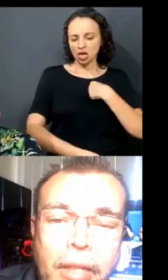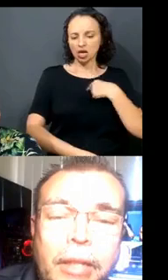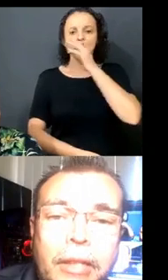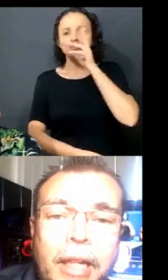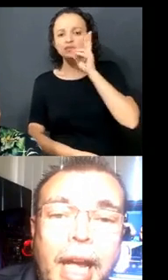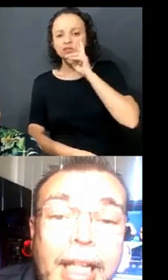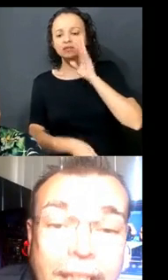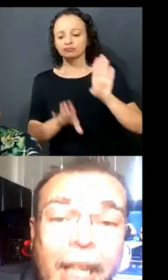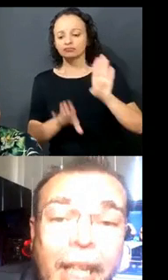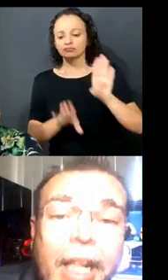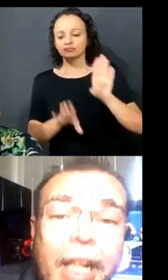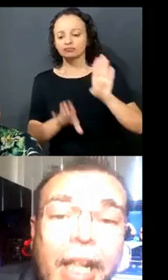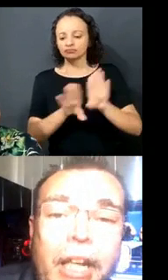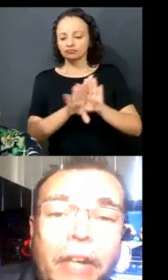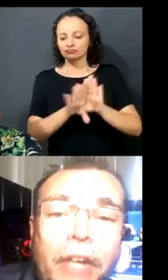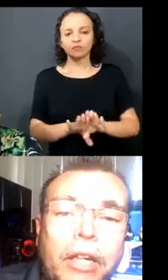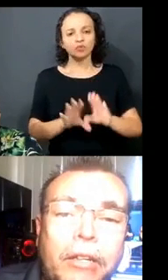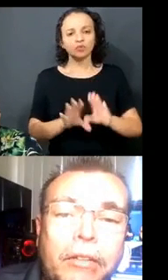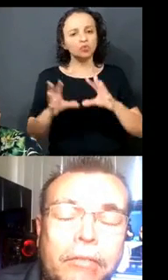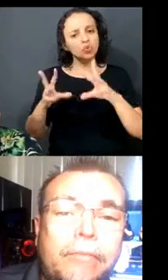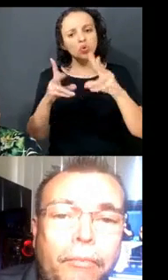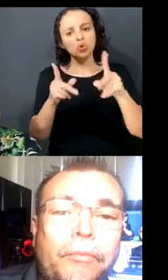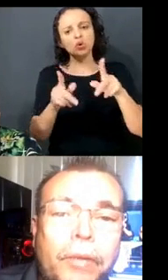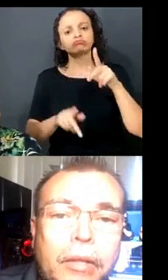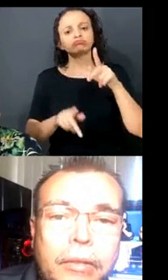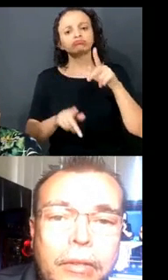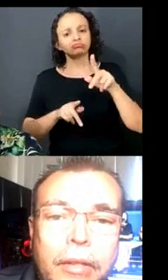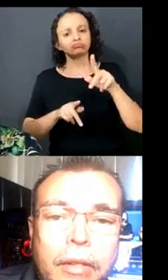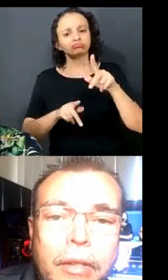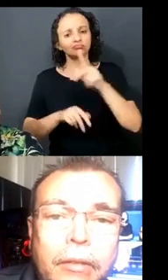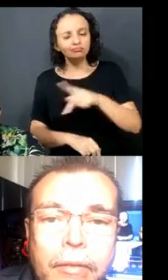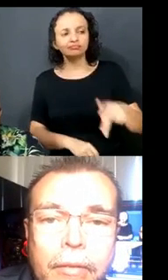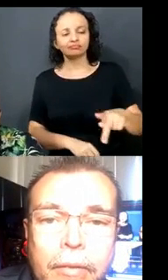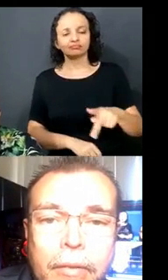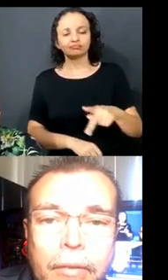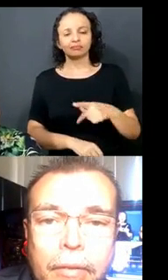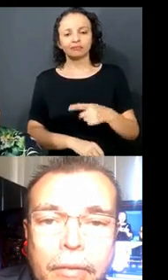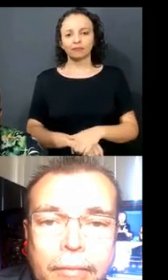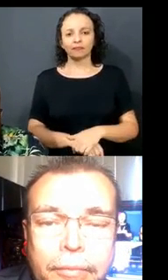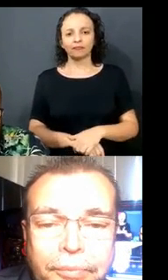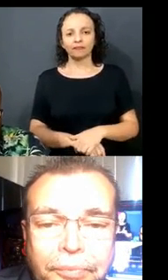monte de pastores. Entendeu? Essa é a relevância da igreja agora.